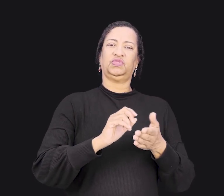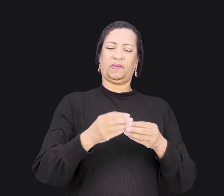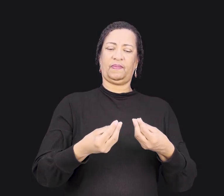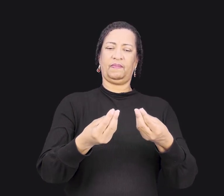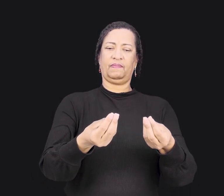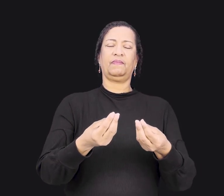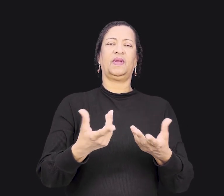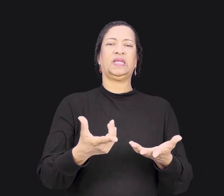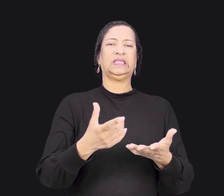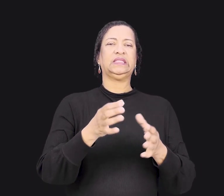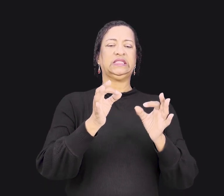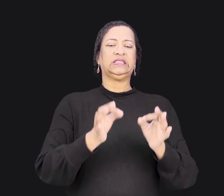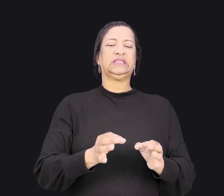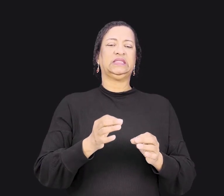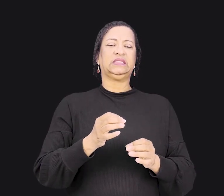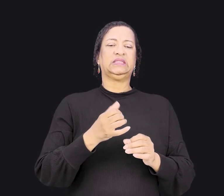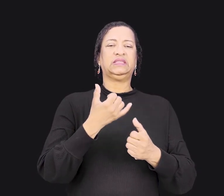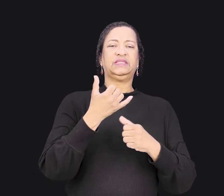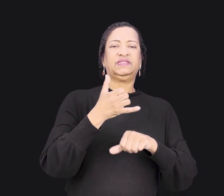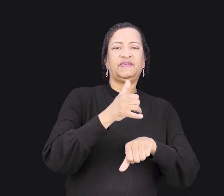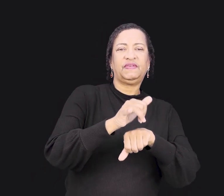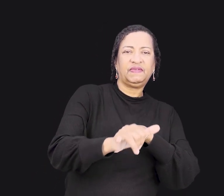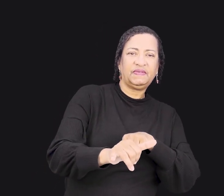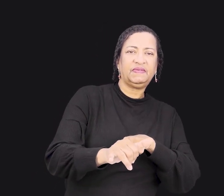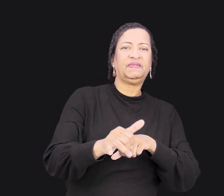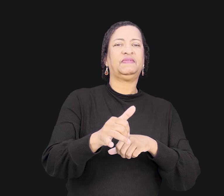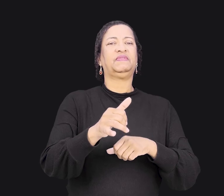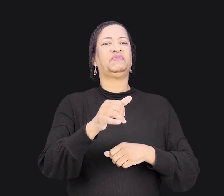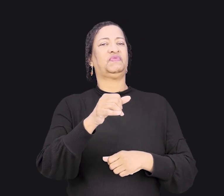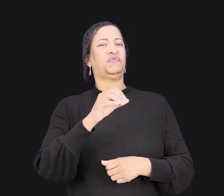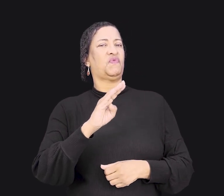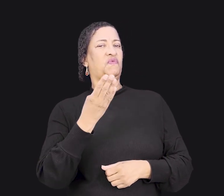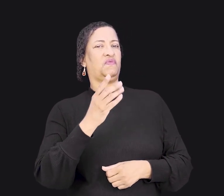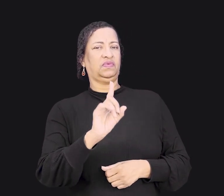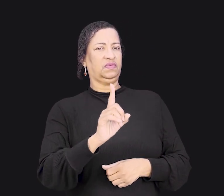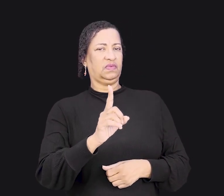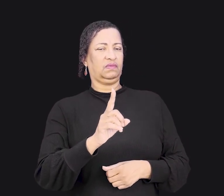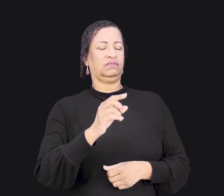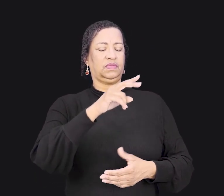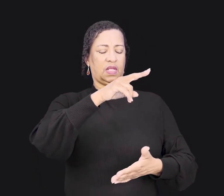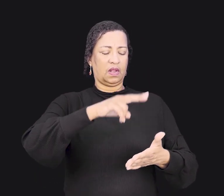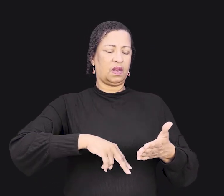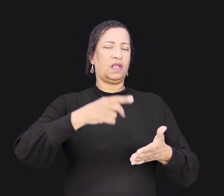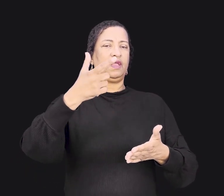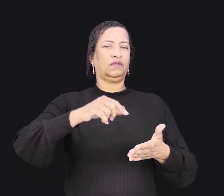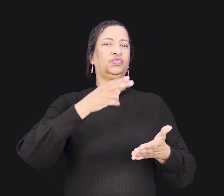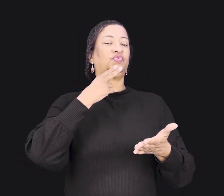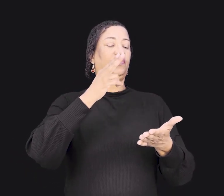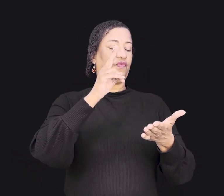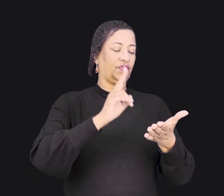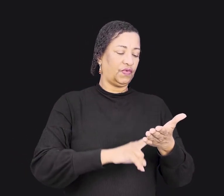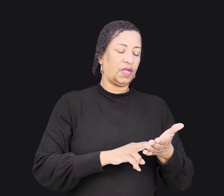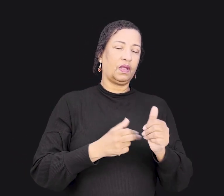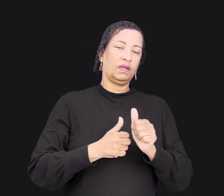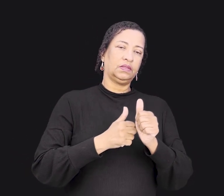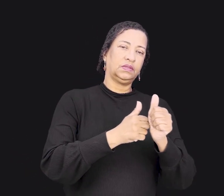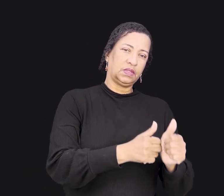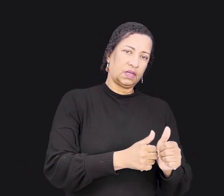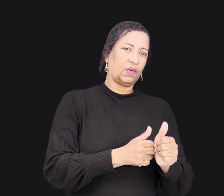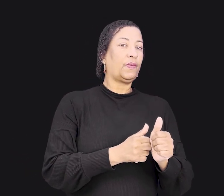certeza falsa ou enganosa. Por isso leia outra vez essa carta, acompanhando os pontos da bússola da certeza.